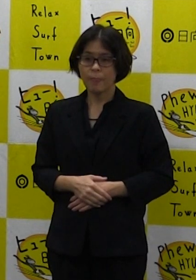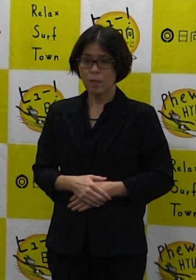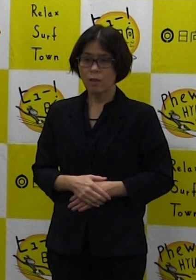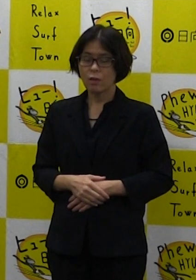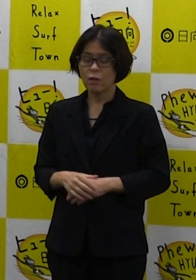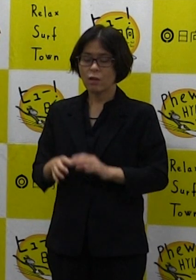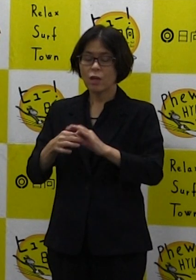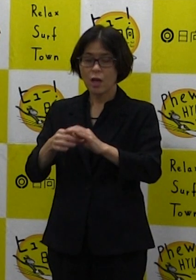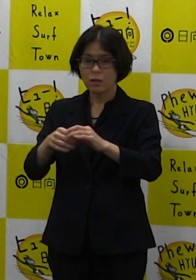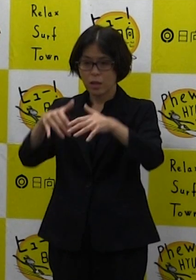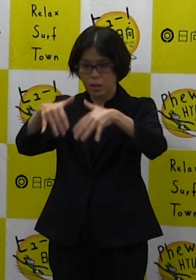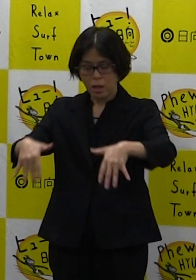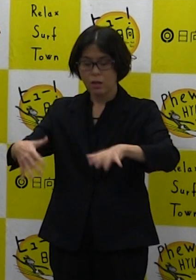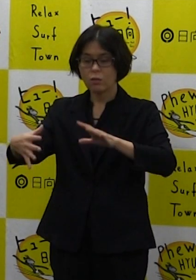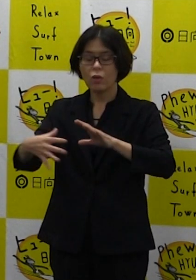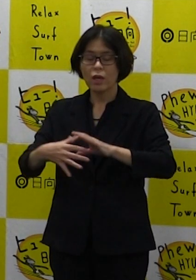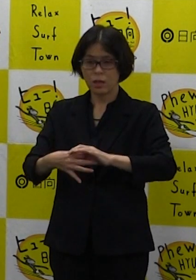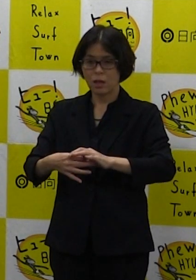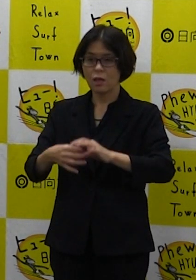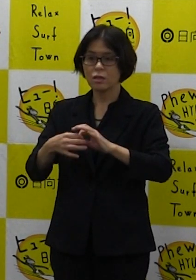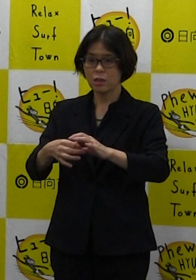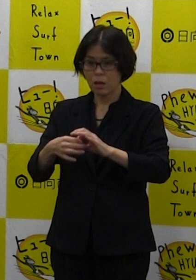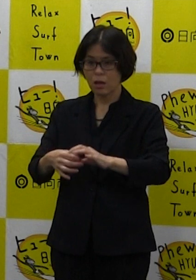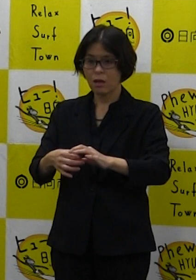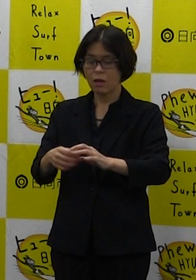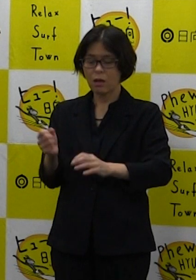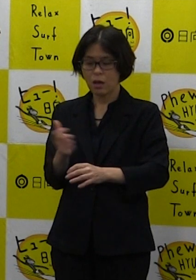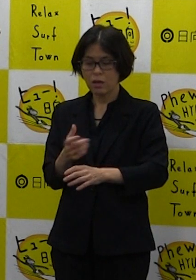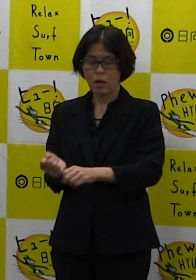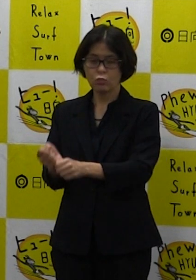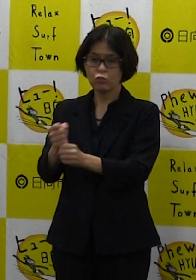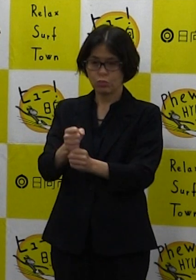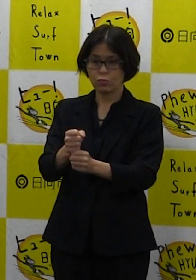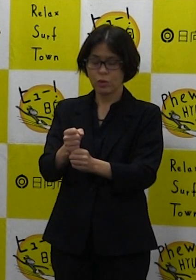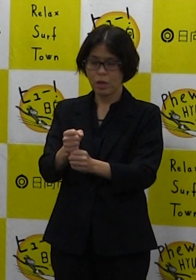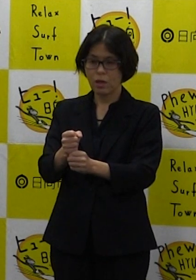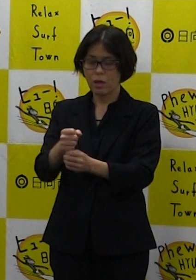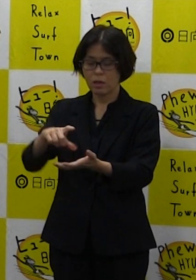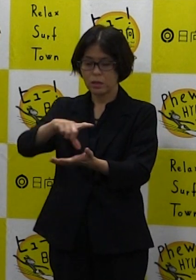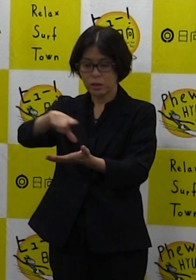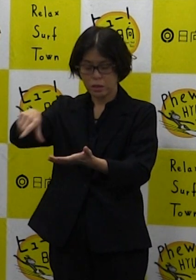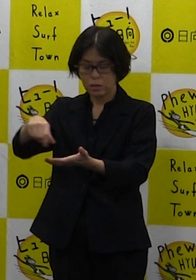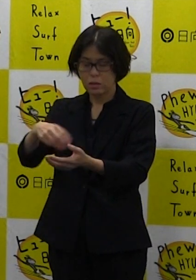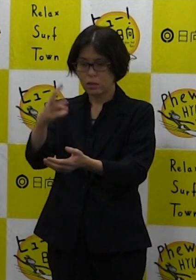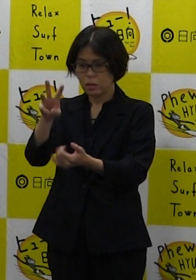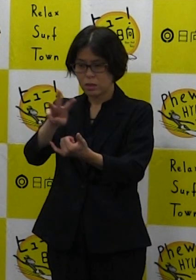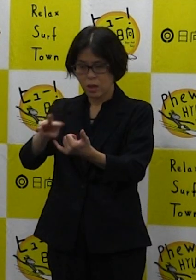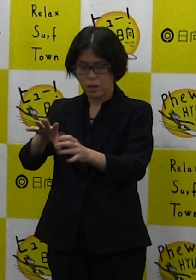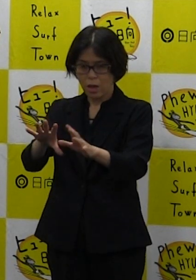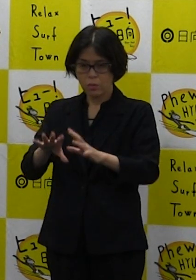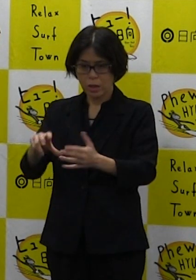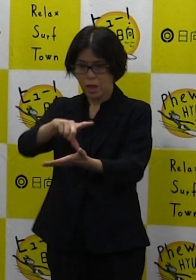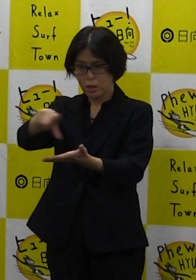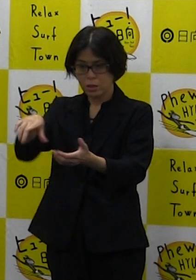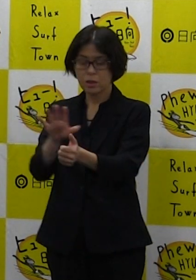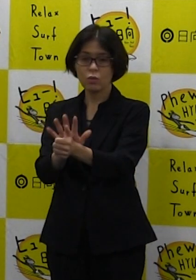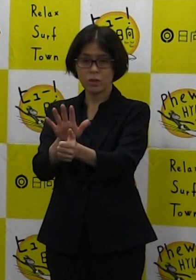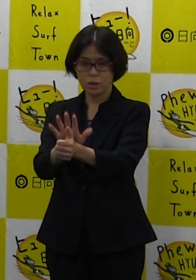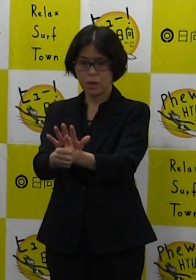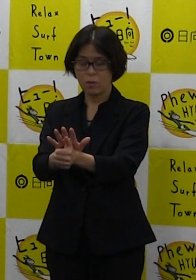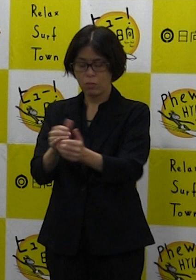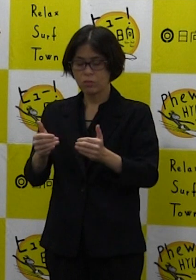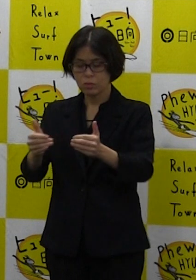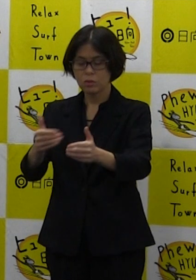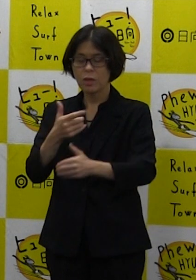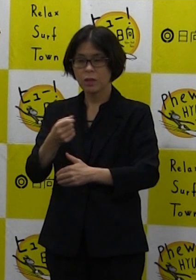も関係機関と連携を図りながら一刻も早い復旧や被災自治体への支援に取り組んでまいりたいとそのように考えております